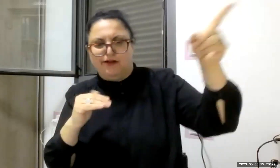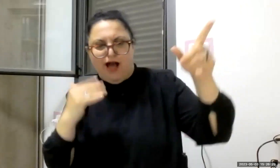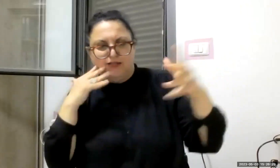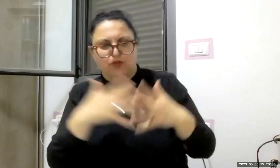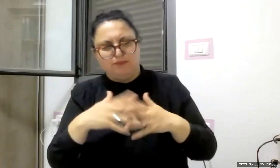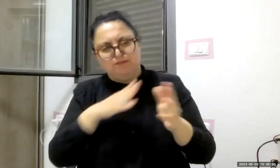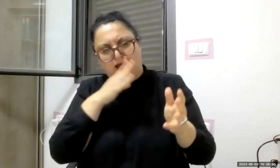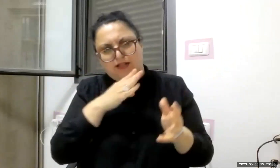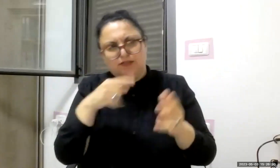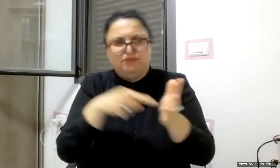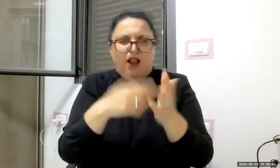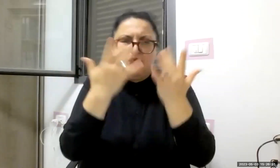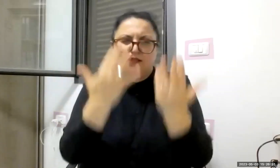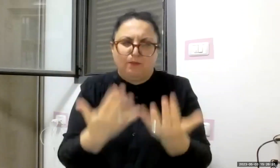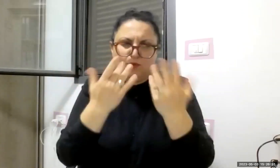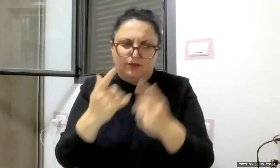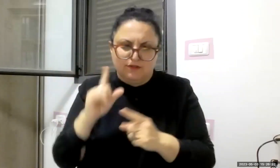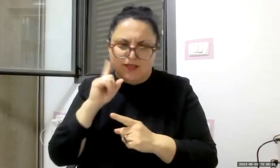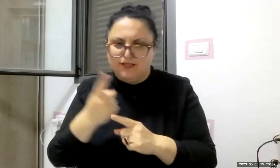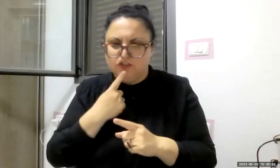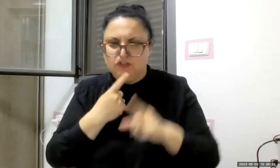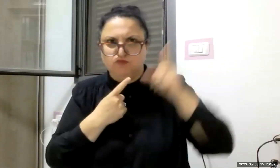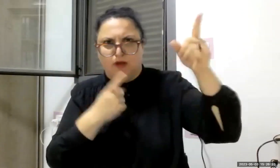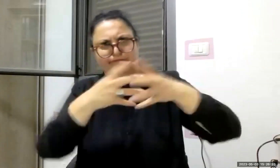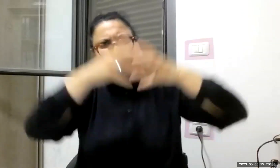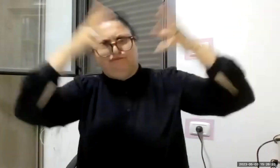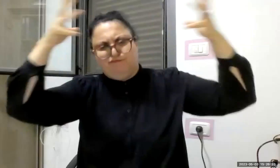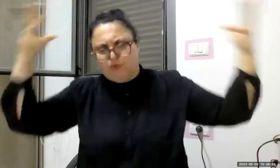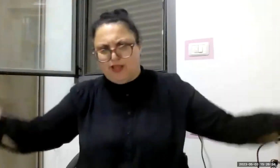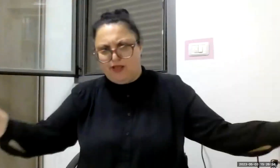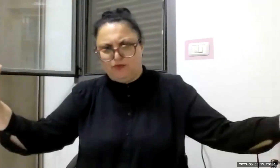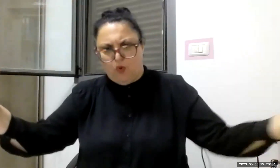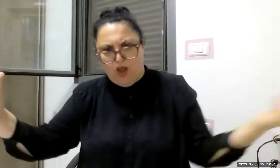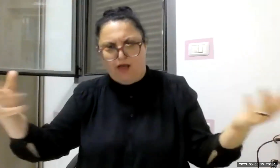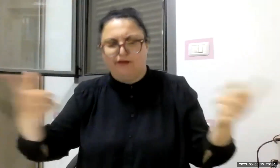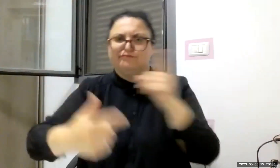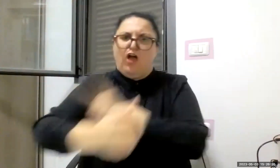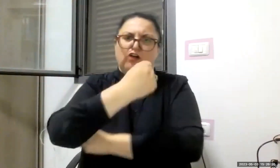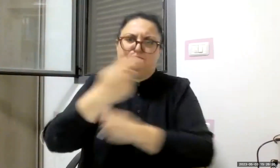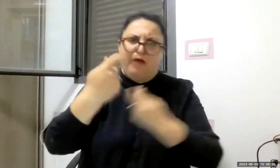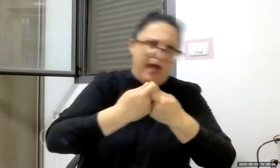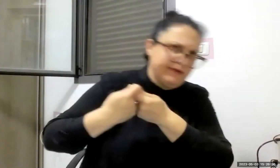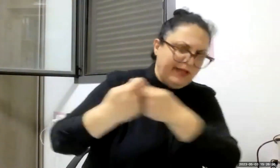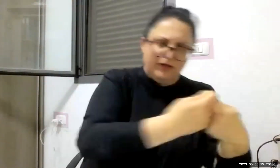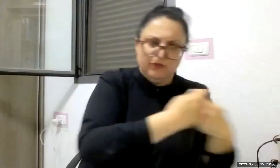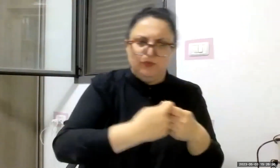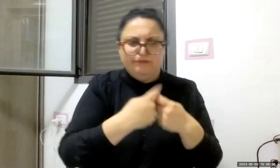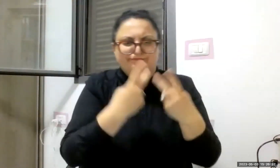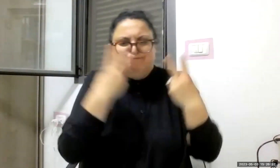אבל כמובן שלא ניתן להשוואות לארצות הברית כי מדובר על כמויות של חרשים שם יש